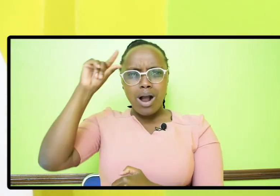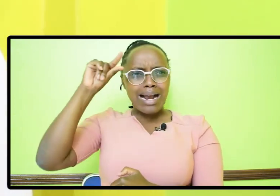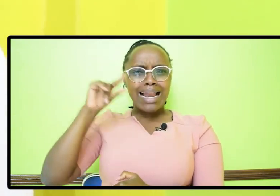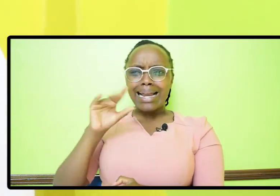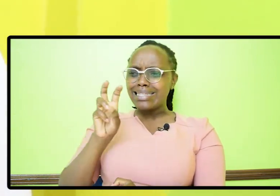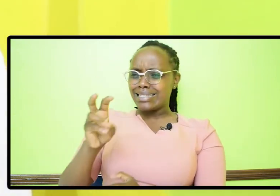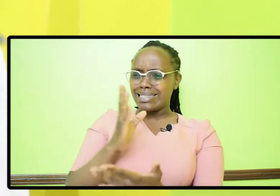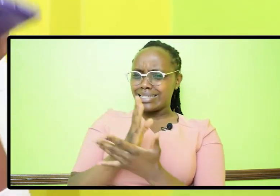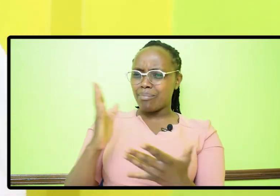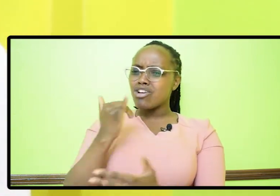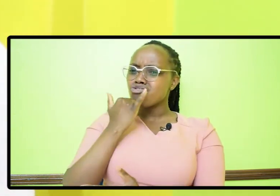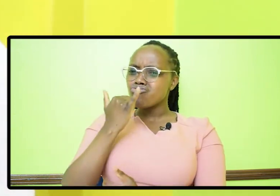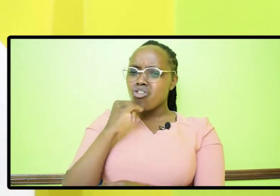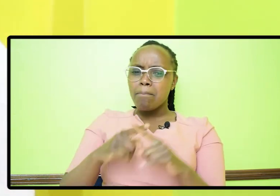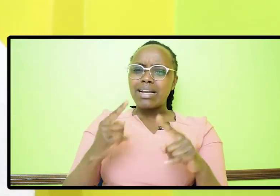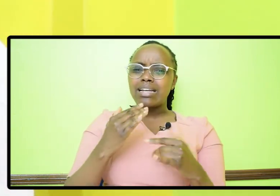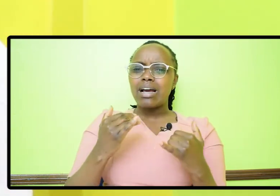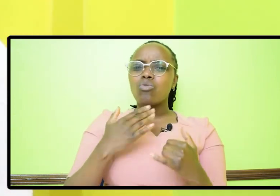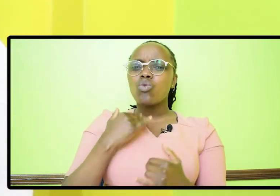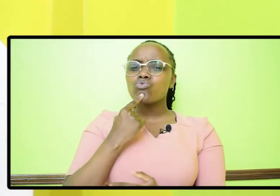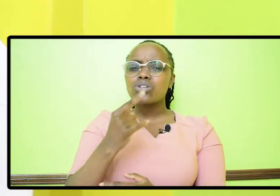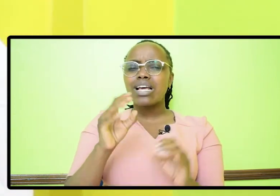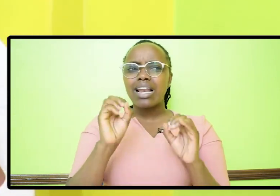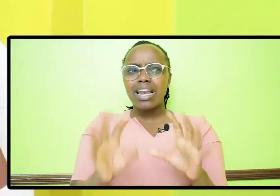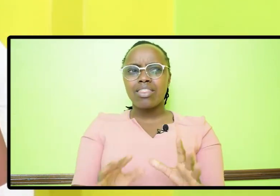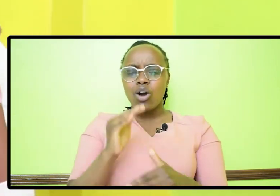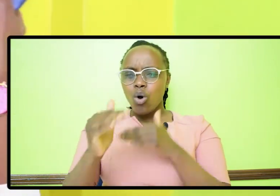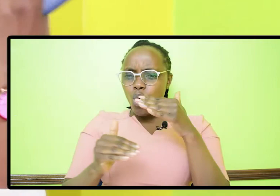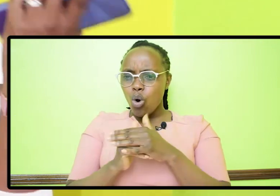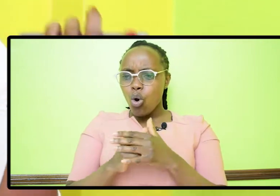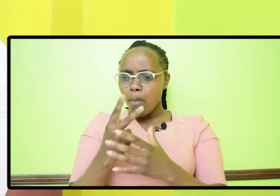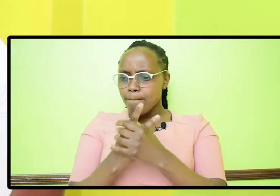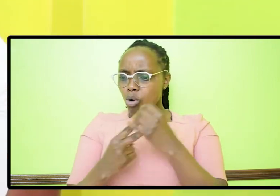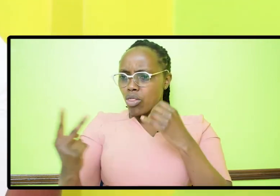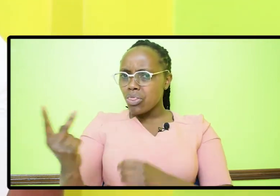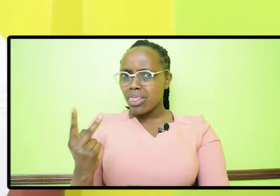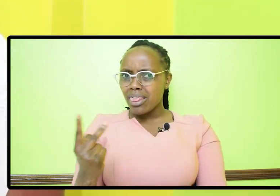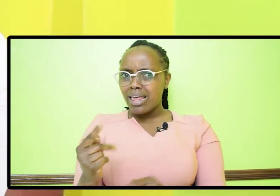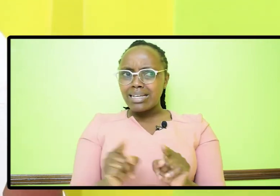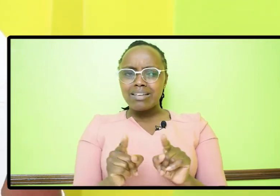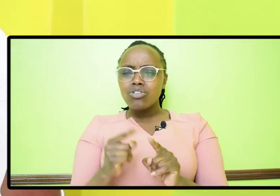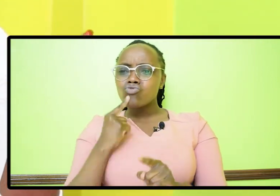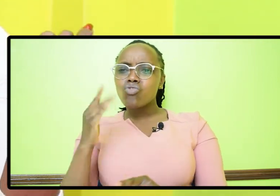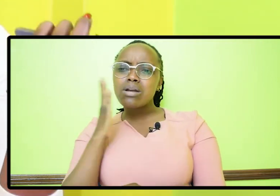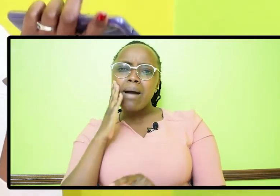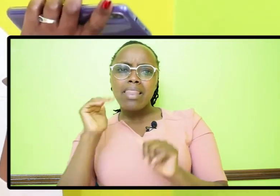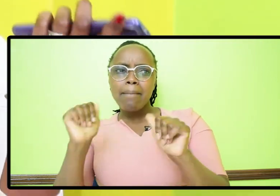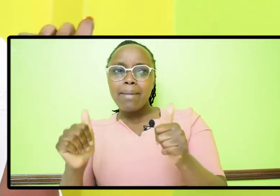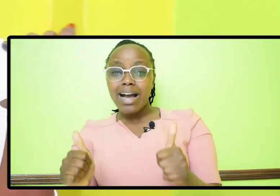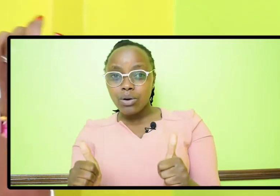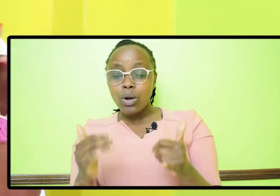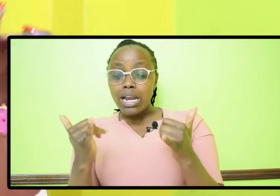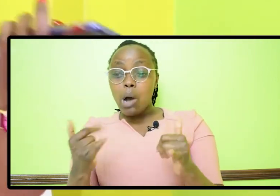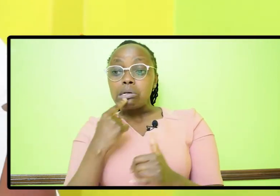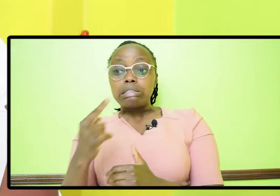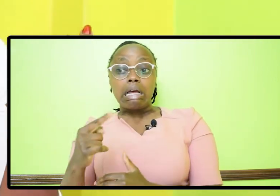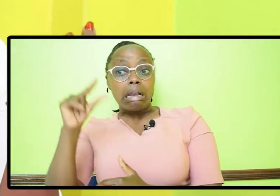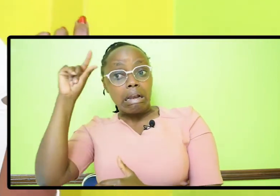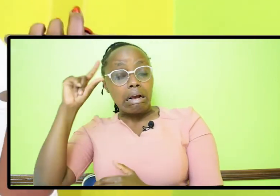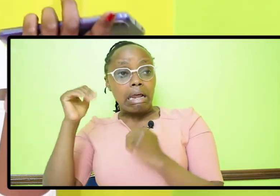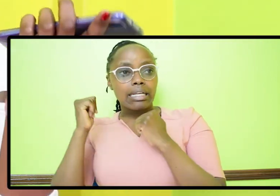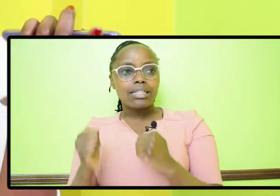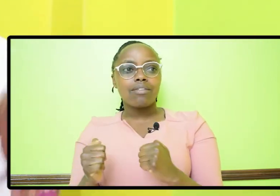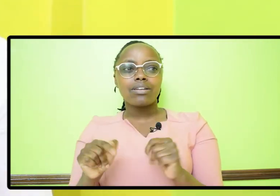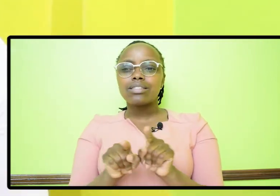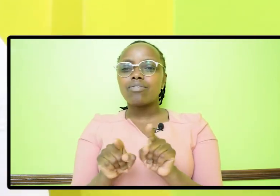read signs. So naye pia hata ikuniambia. So we are there like, okay. Both of you, and you've not even told the mother. Tuko hapo